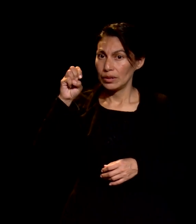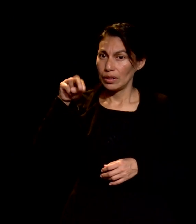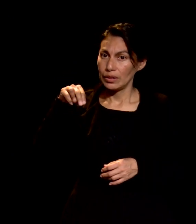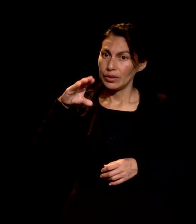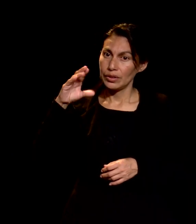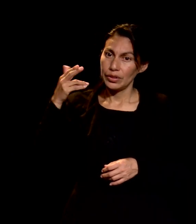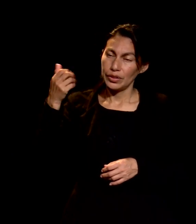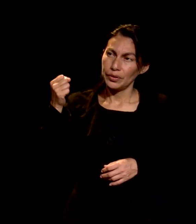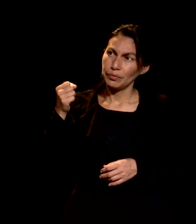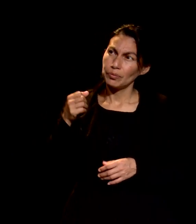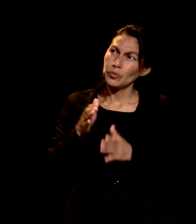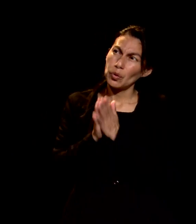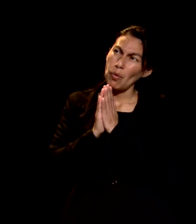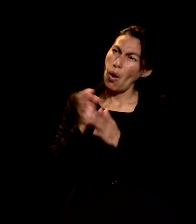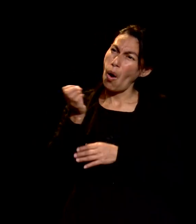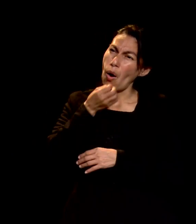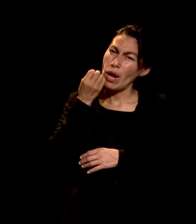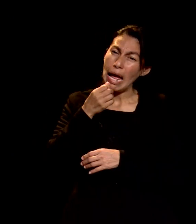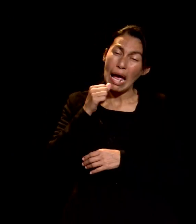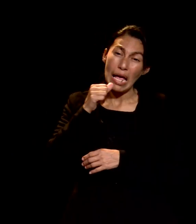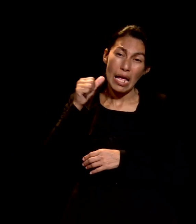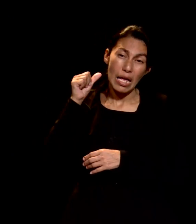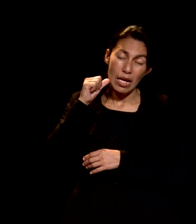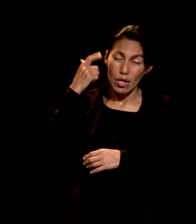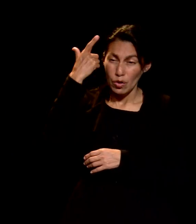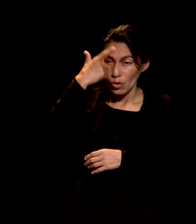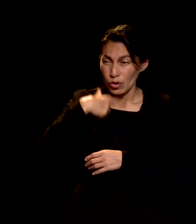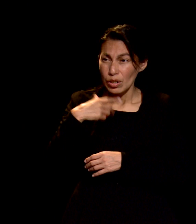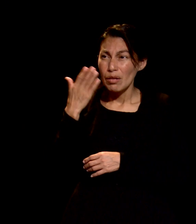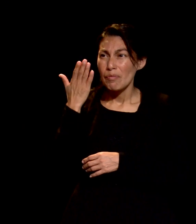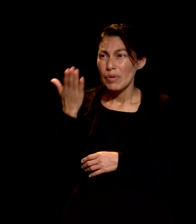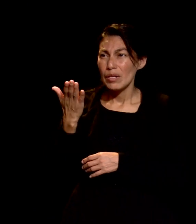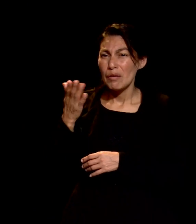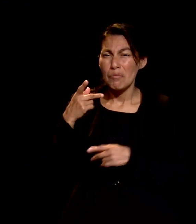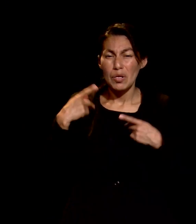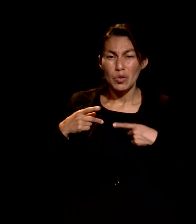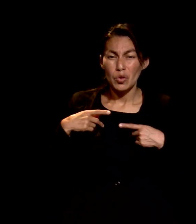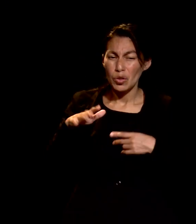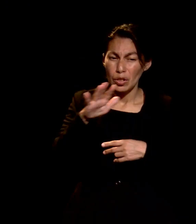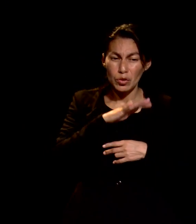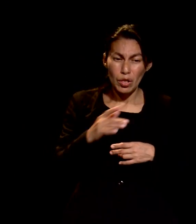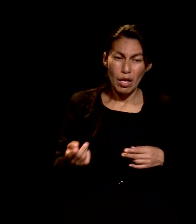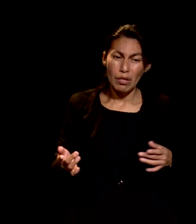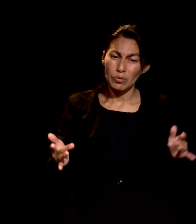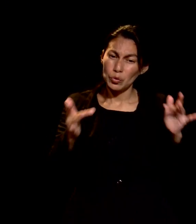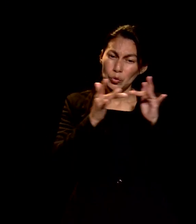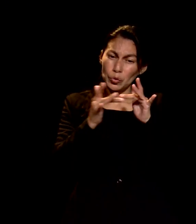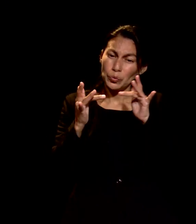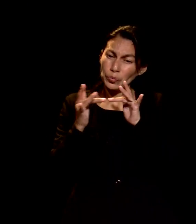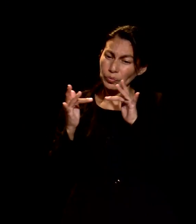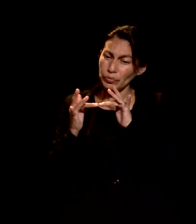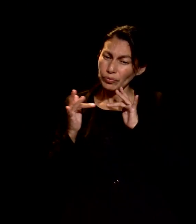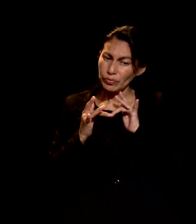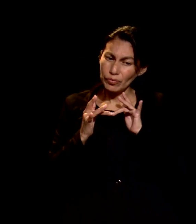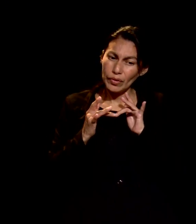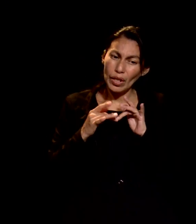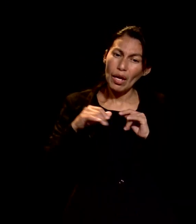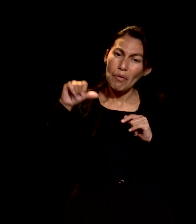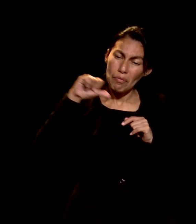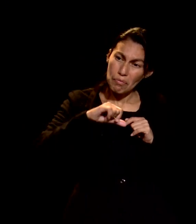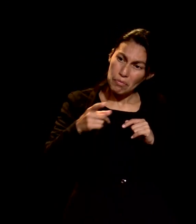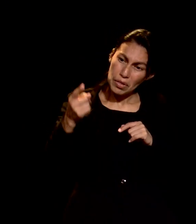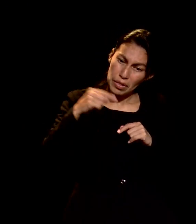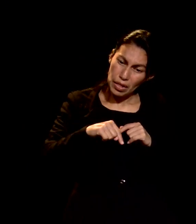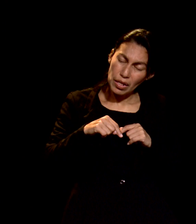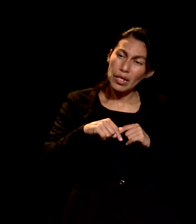Anoche Le pedí que las personas Que han asistido Durante la semana A la campaña De grupo pequeño Asistieran todas